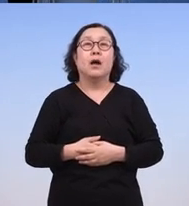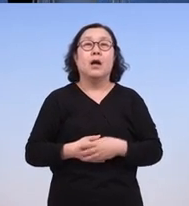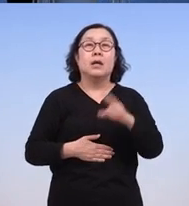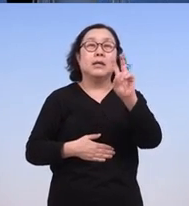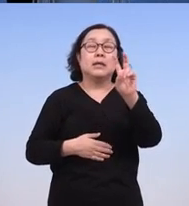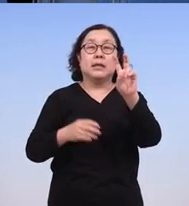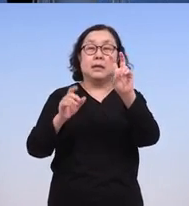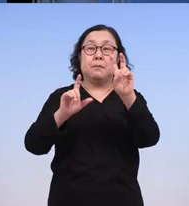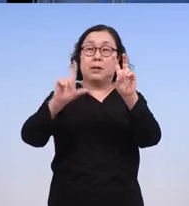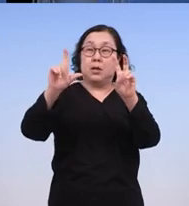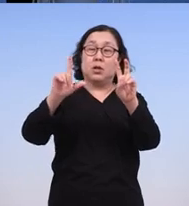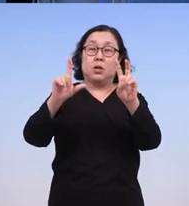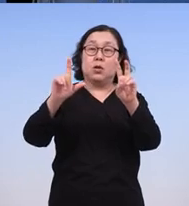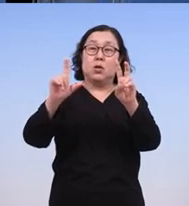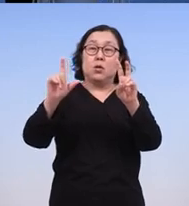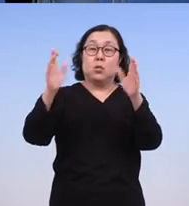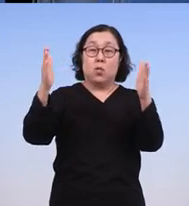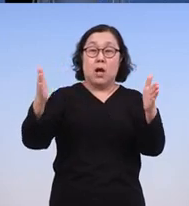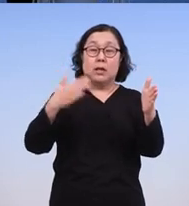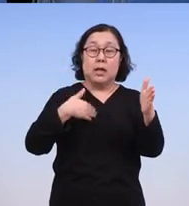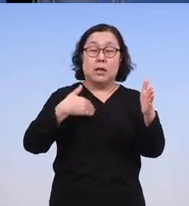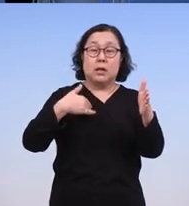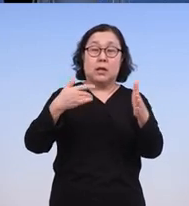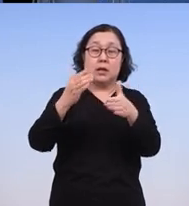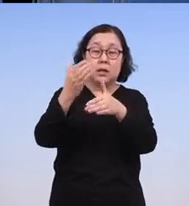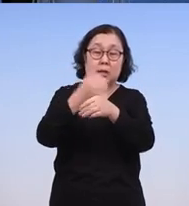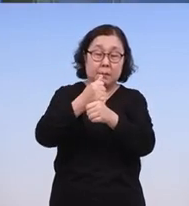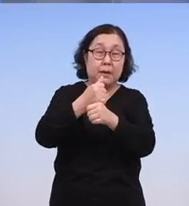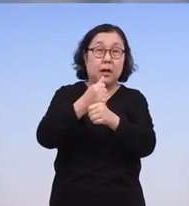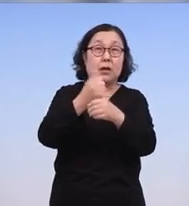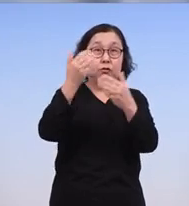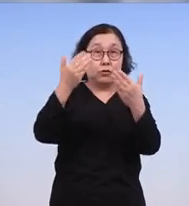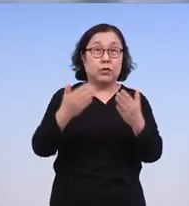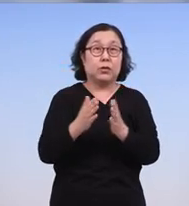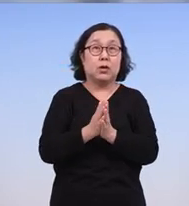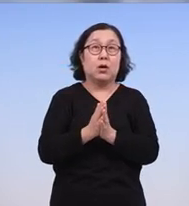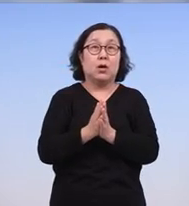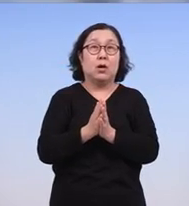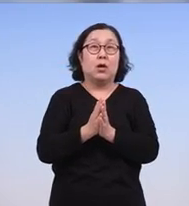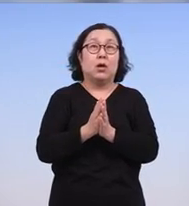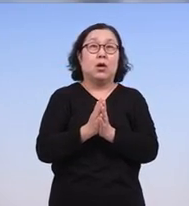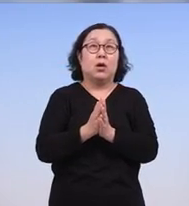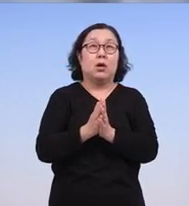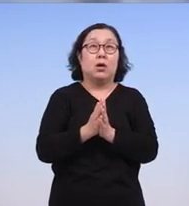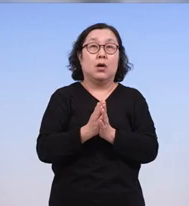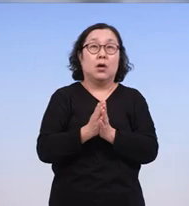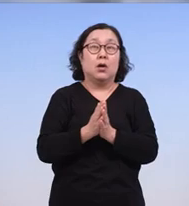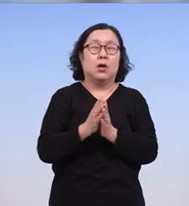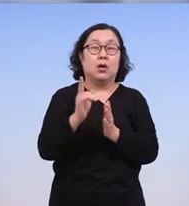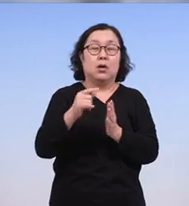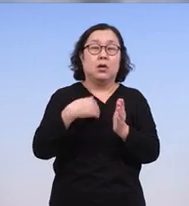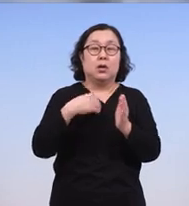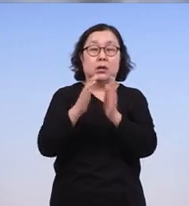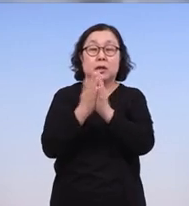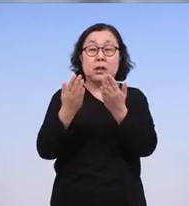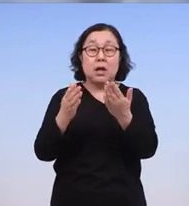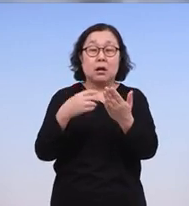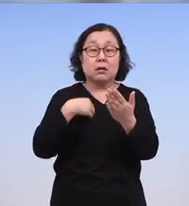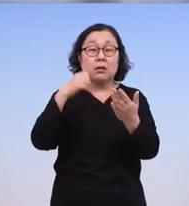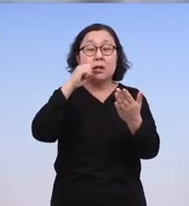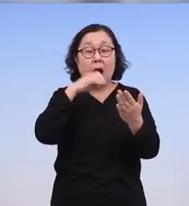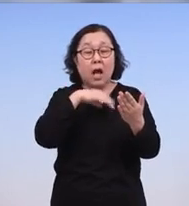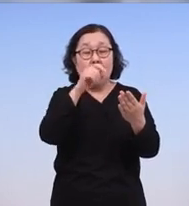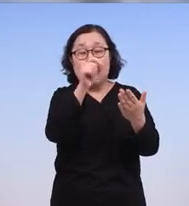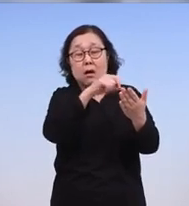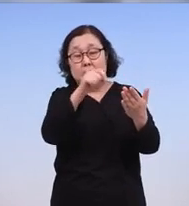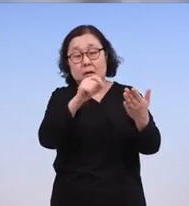어수선한 저를 20일 동안 꼭 붙들어 주셨네요. 여러분 그 소설을 베끼는데 누군가가 꼭 붙들어 주는